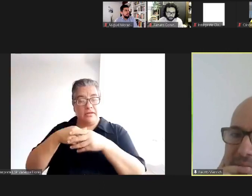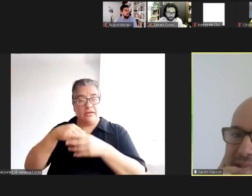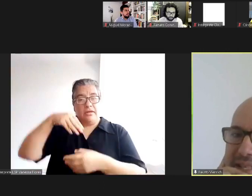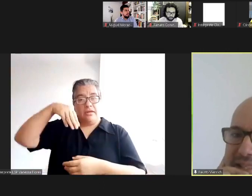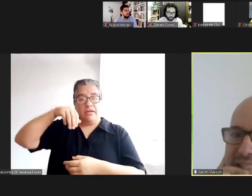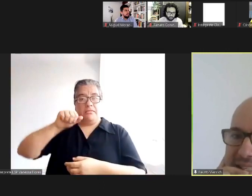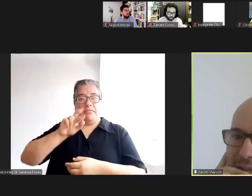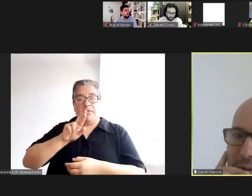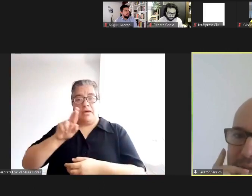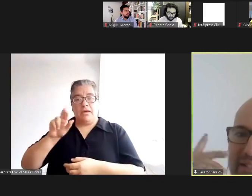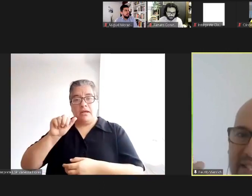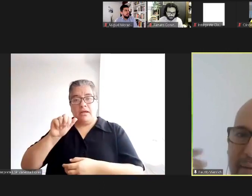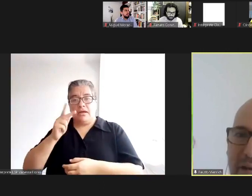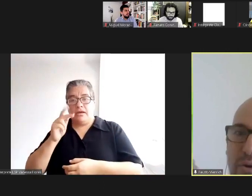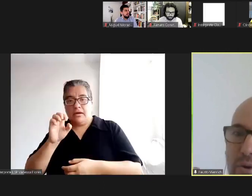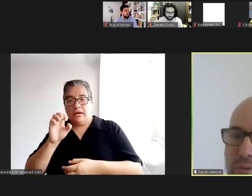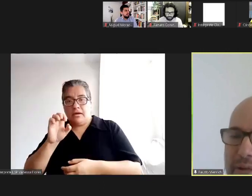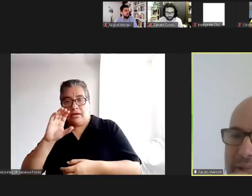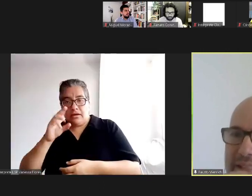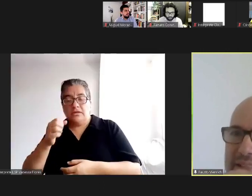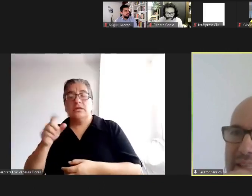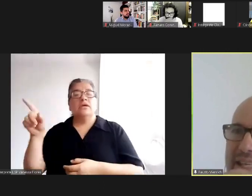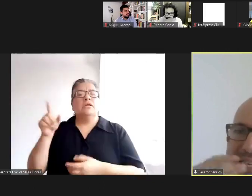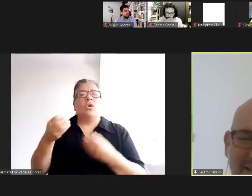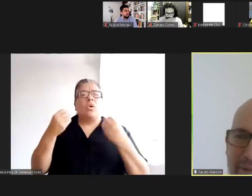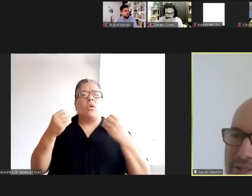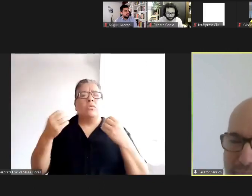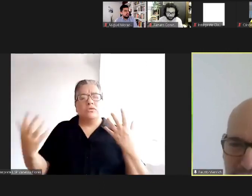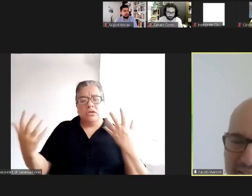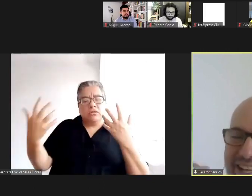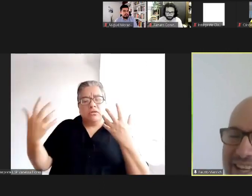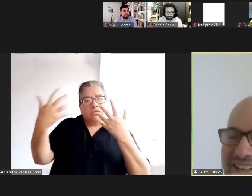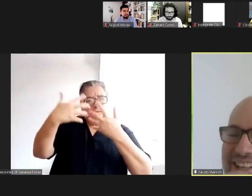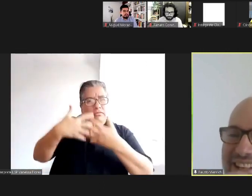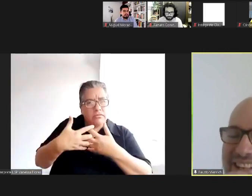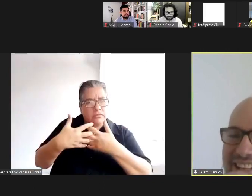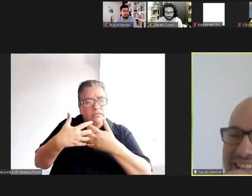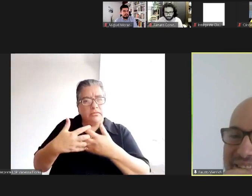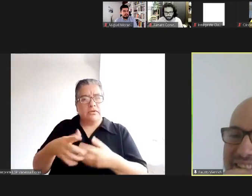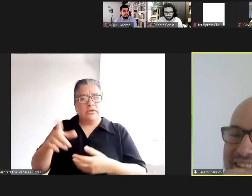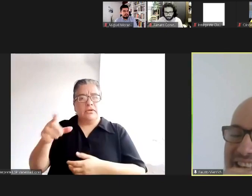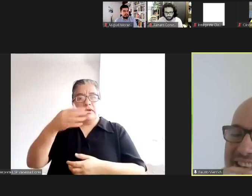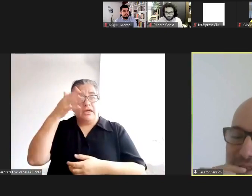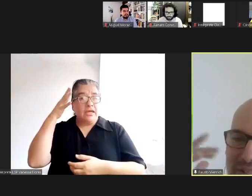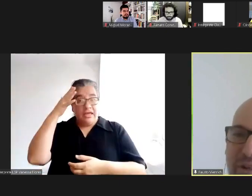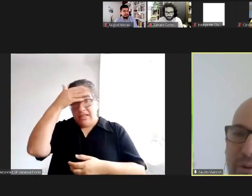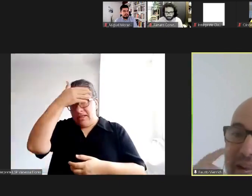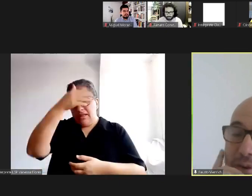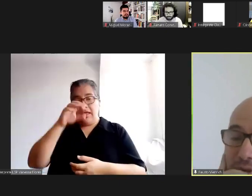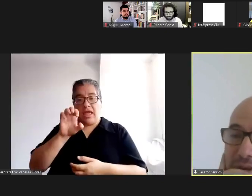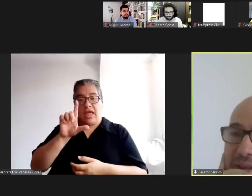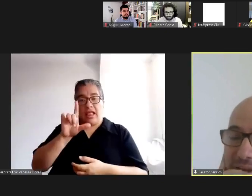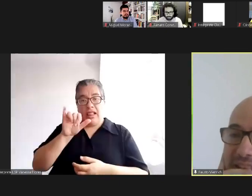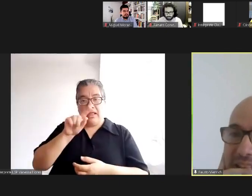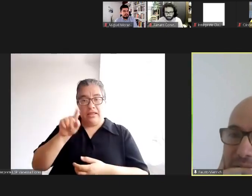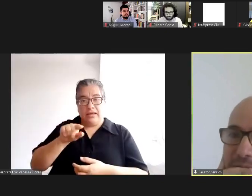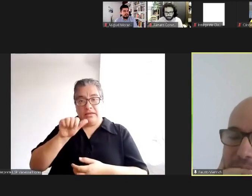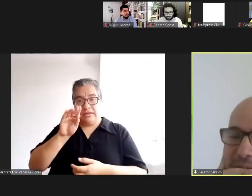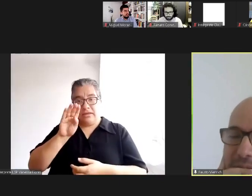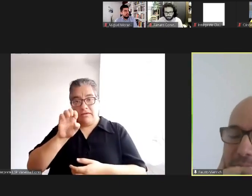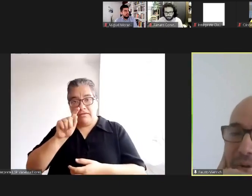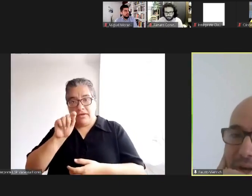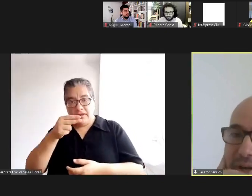¿no? Desde INDECOPI se trabajó conjuntamente, Elizabeth no me puede dejar mentir que hemos tenido algunas reuniones con